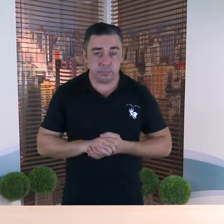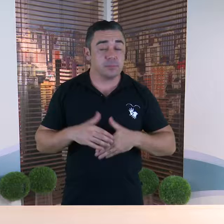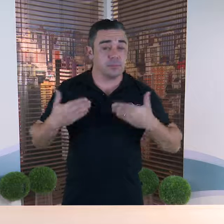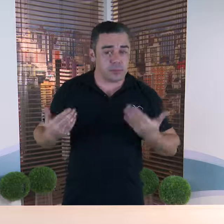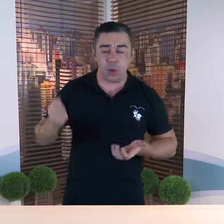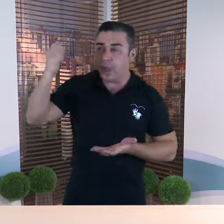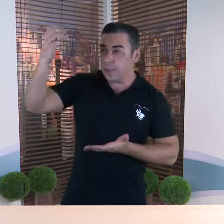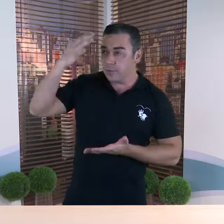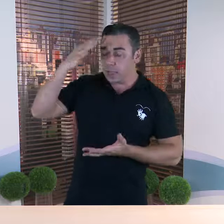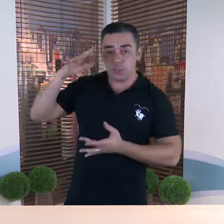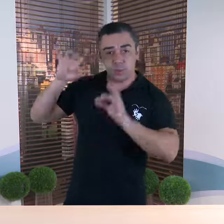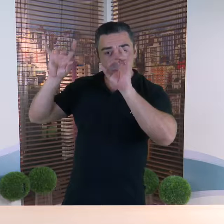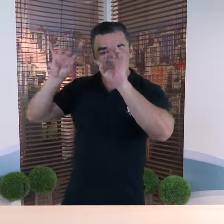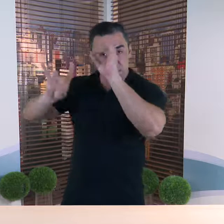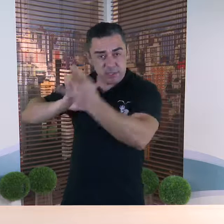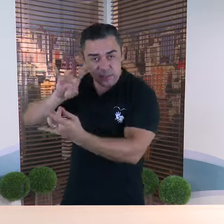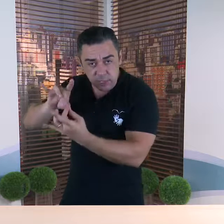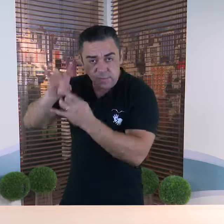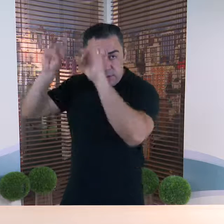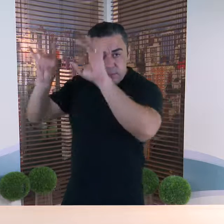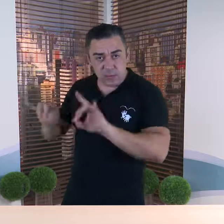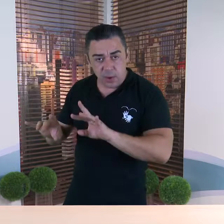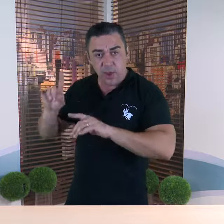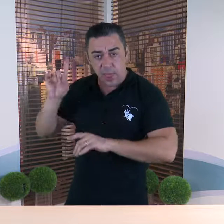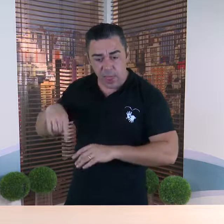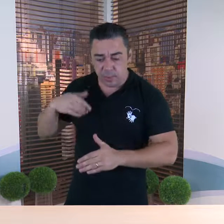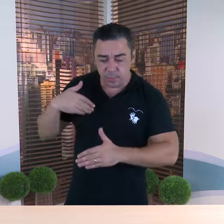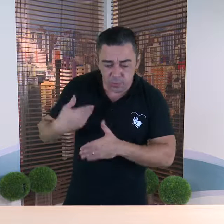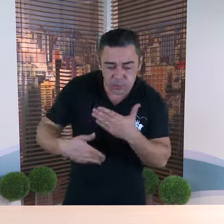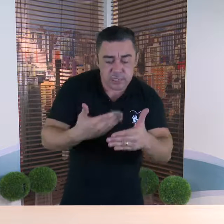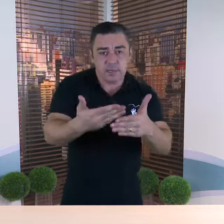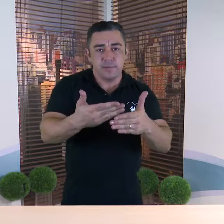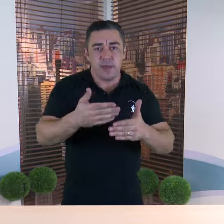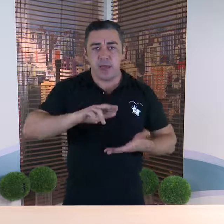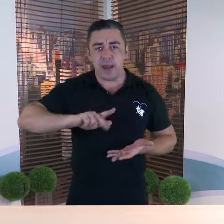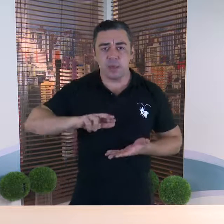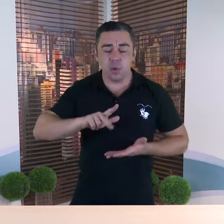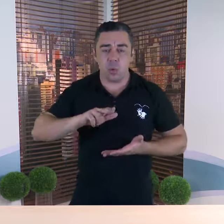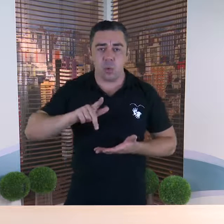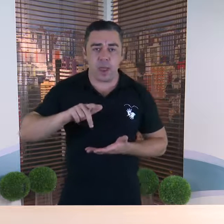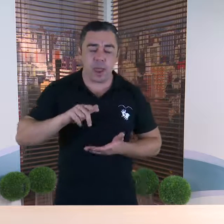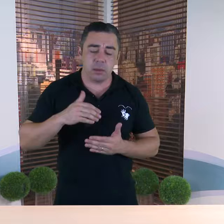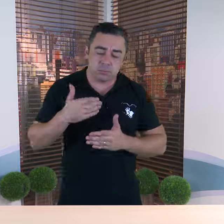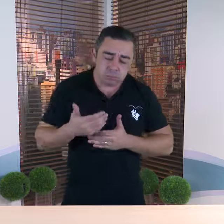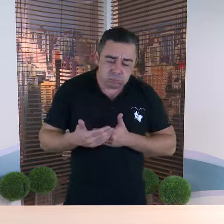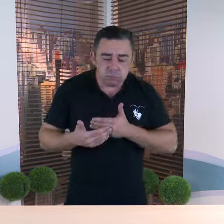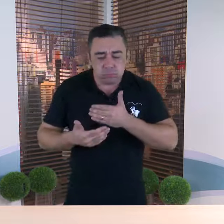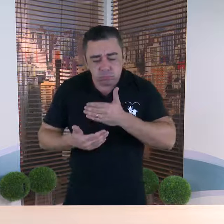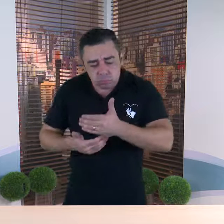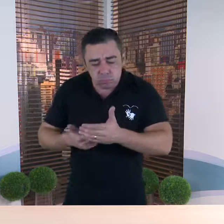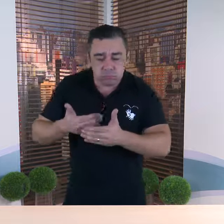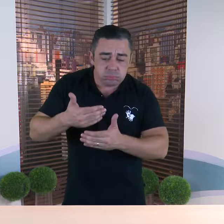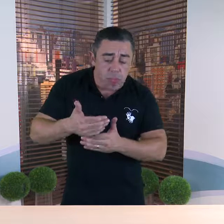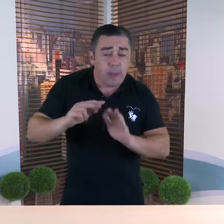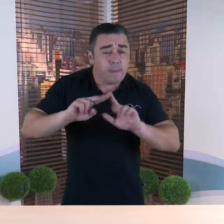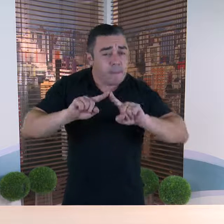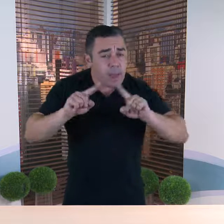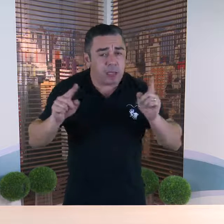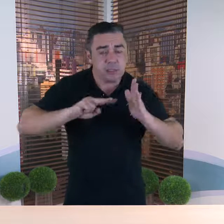era progressiva, não no sentido de um desenvolvimento revolucionário gradual, mas no sentido de